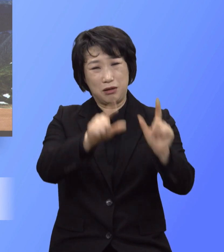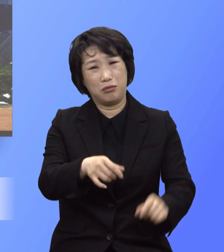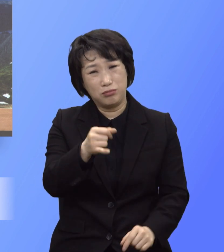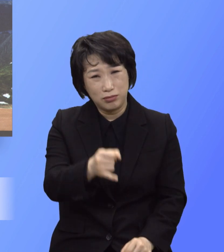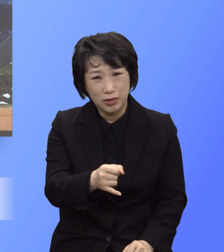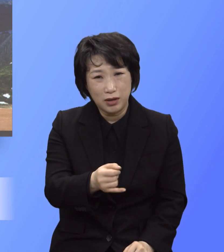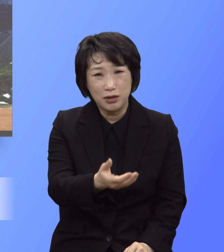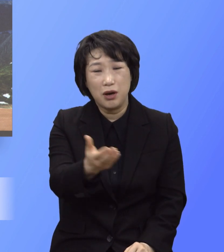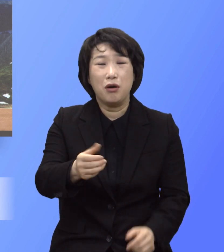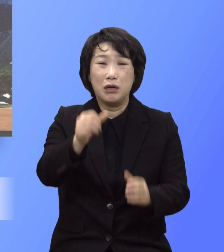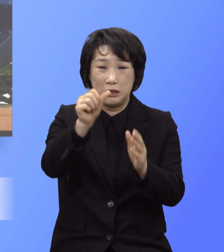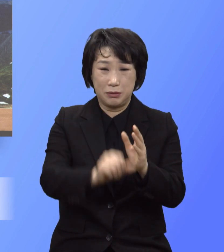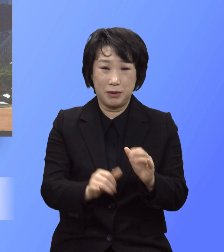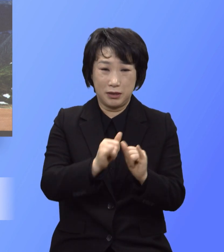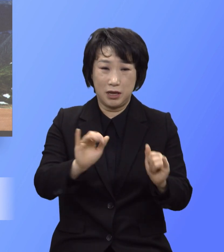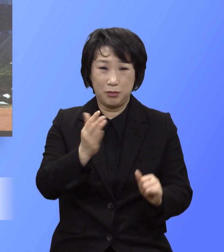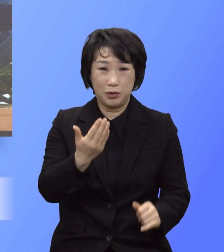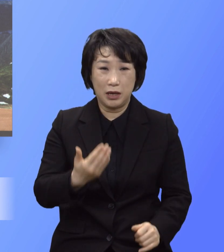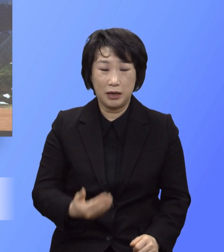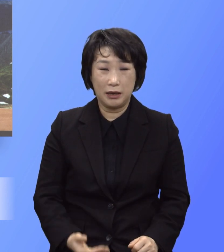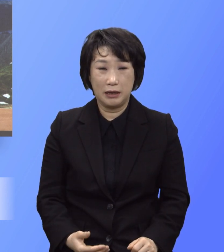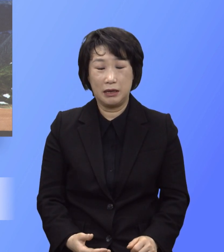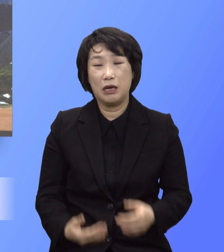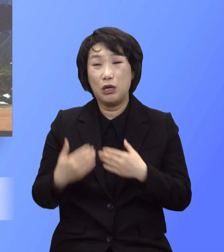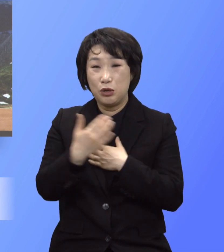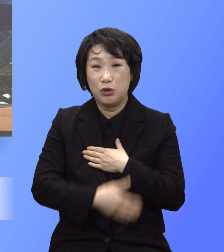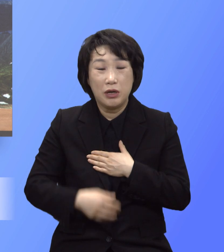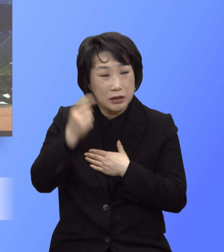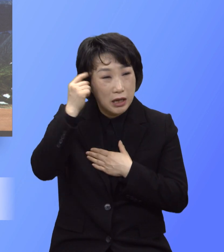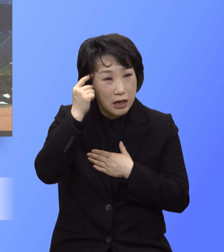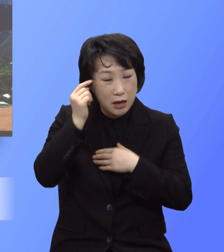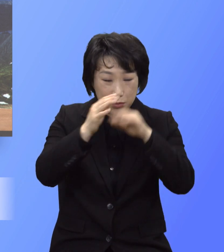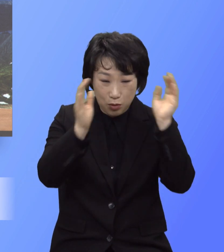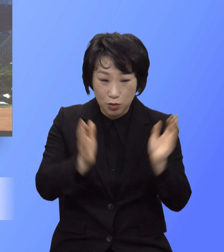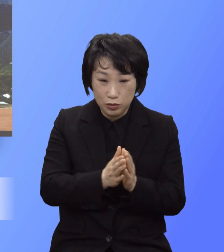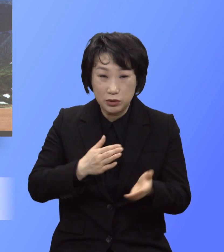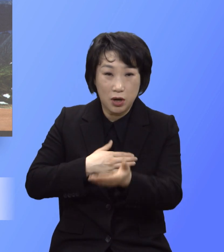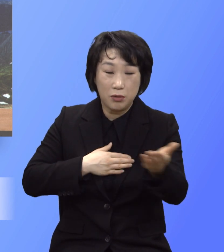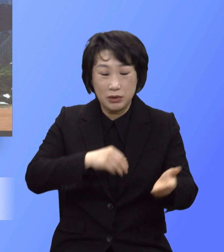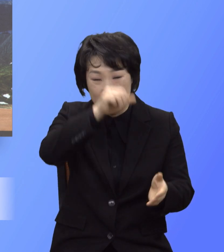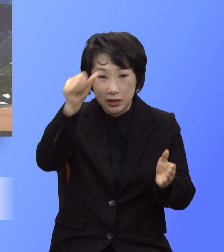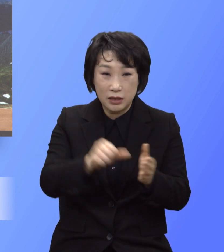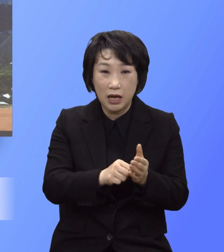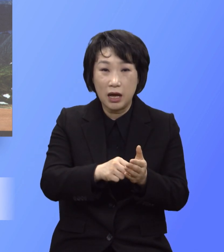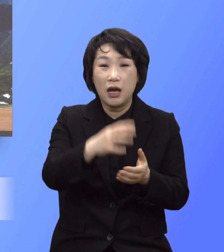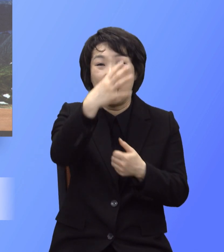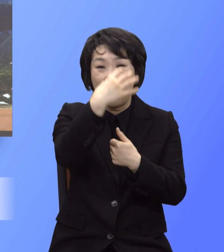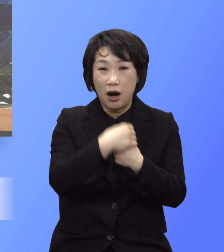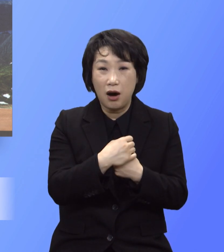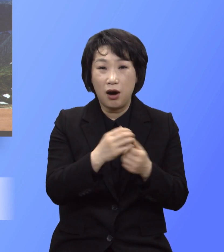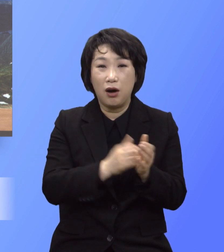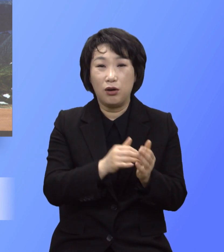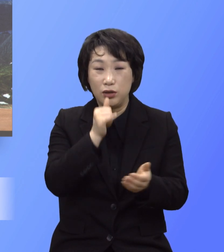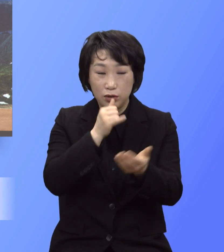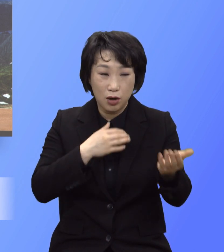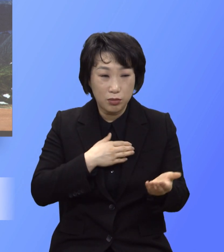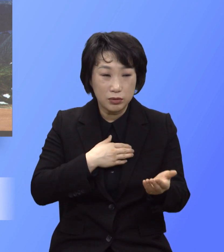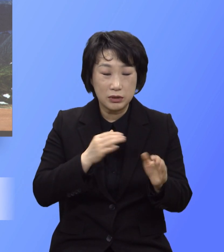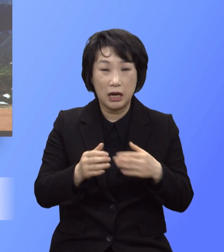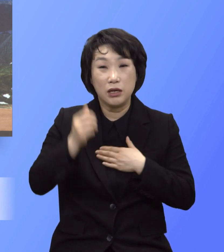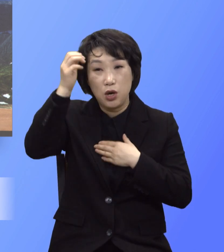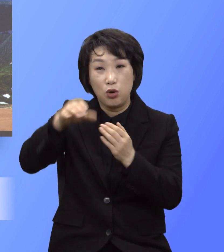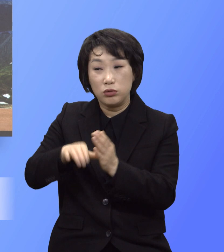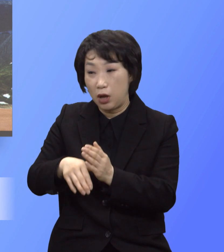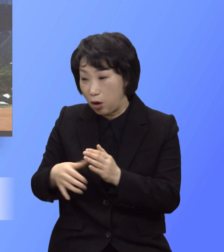진짜 실패하는 자요. 육신의 생각이 다 당신의 일생을 먹어치워 쳐버리고 당신의